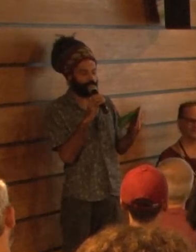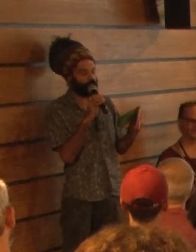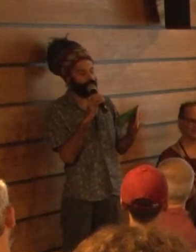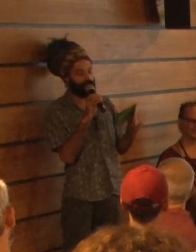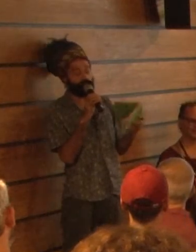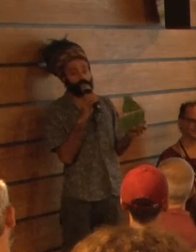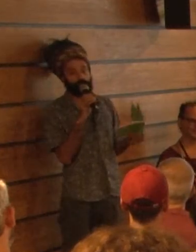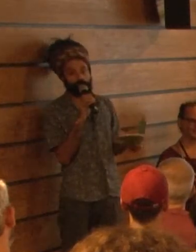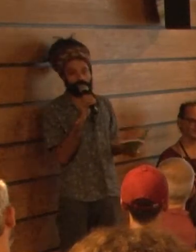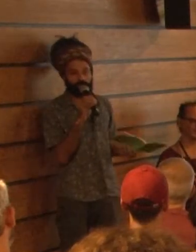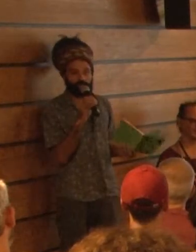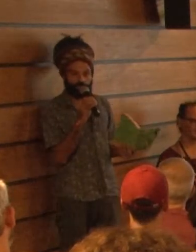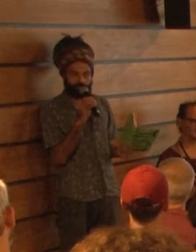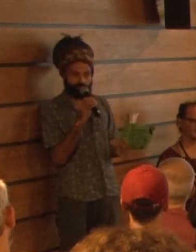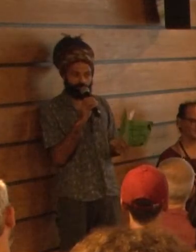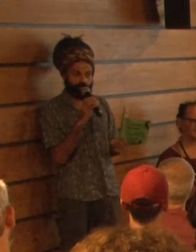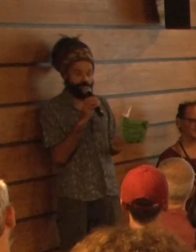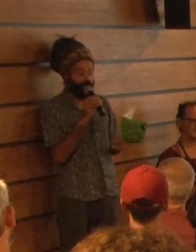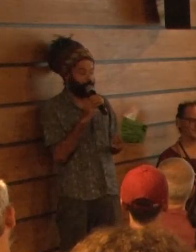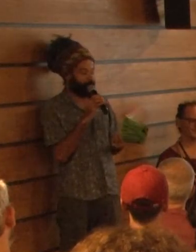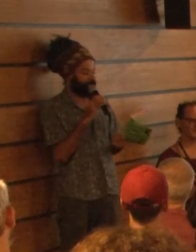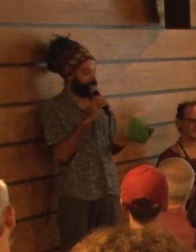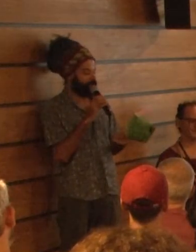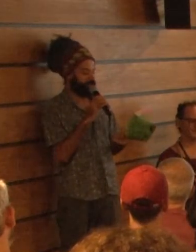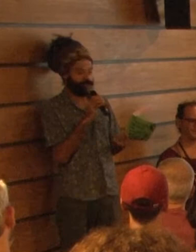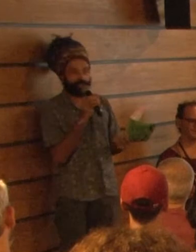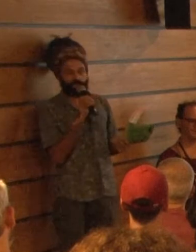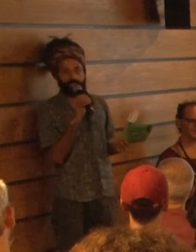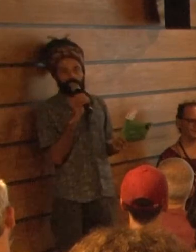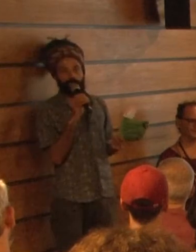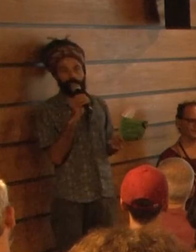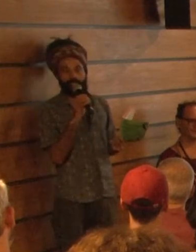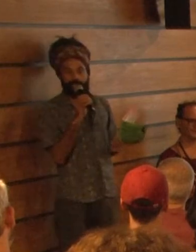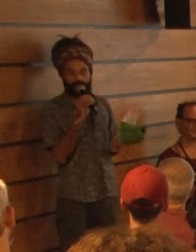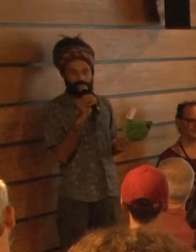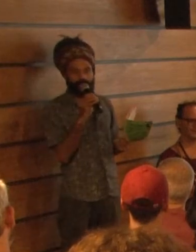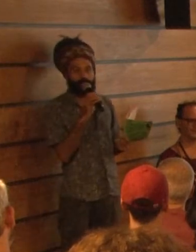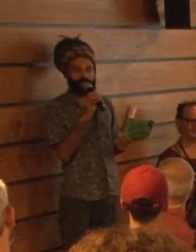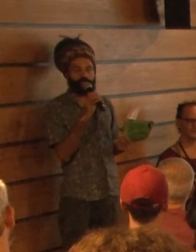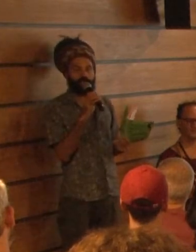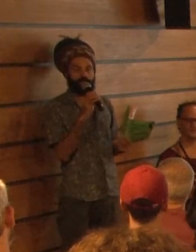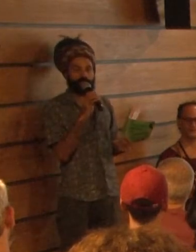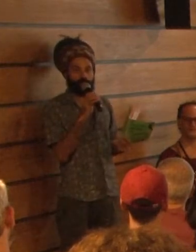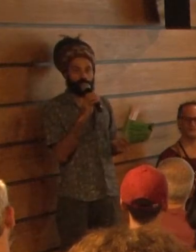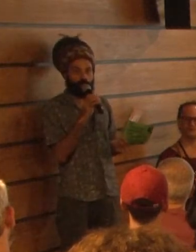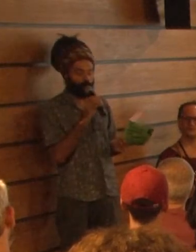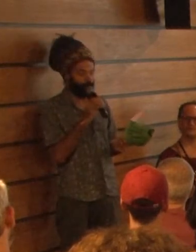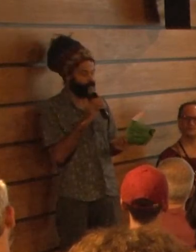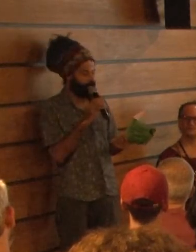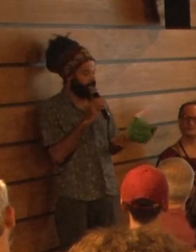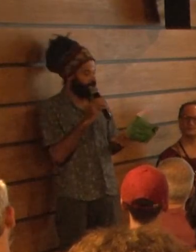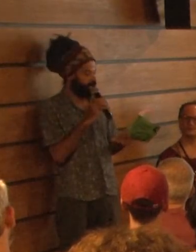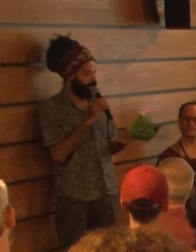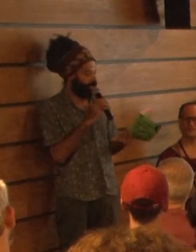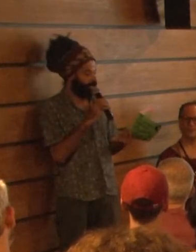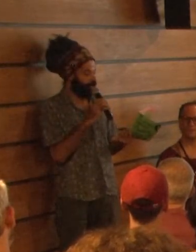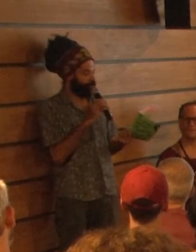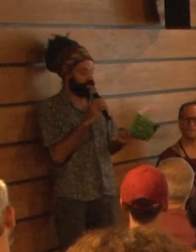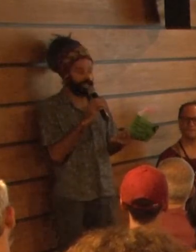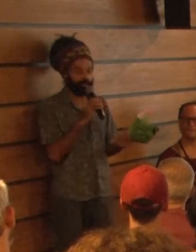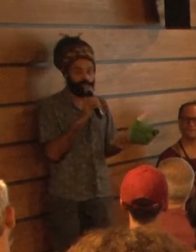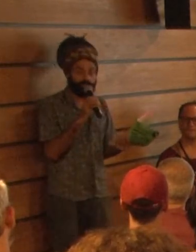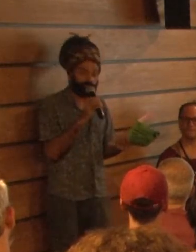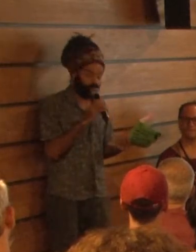no início desse ano, a gente publicou o Teatro Negro de Cidia da Silva. Para quem não conhece Cidia, Cidia é uma mineira radicada em São Paulo. Ela